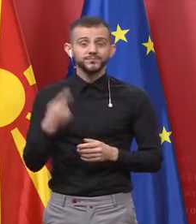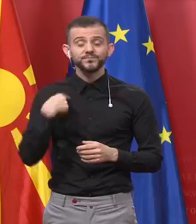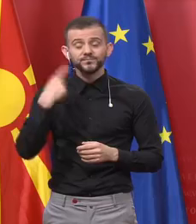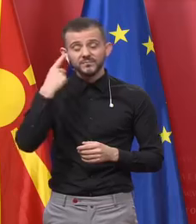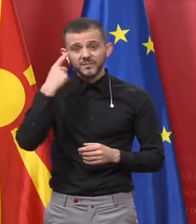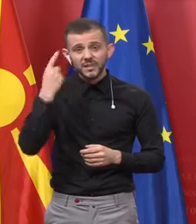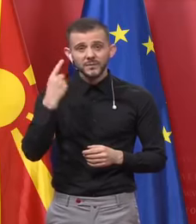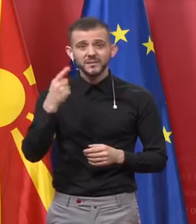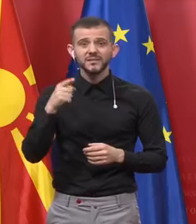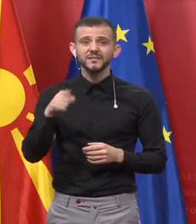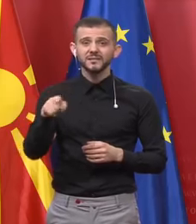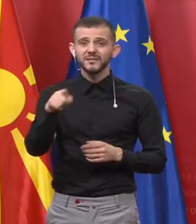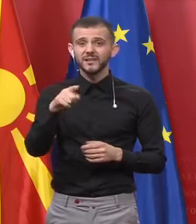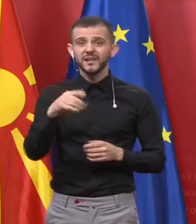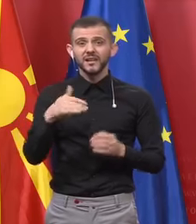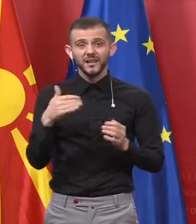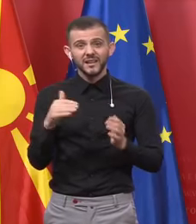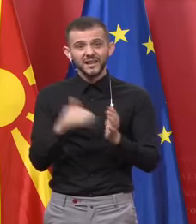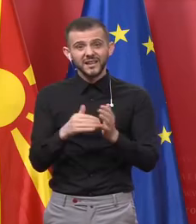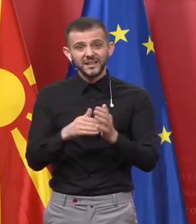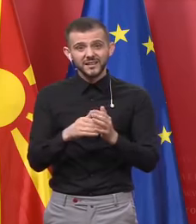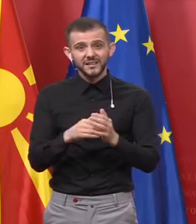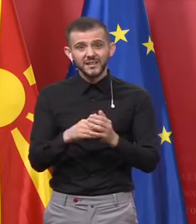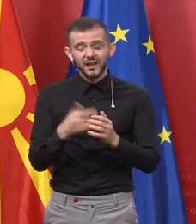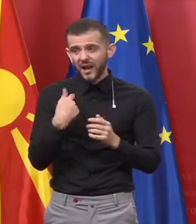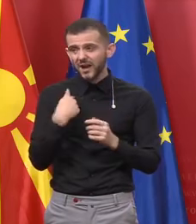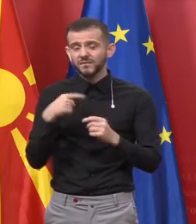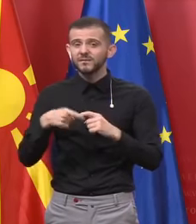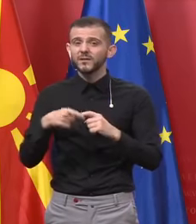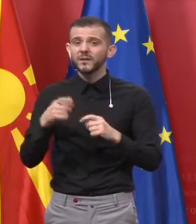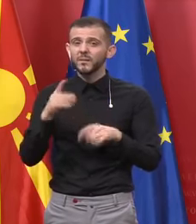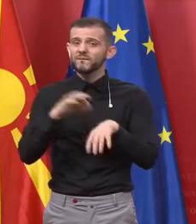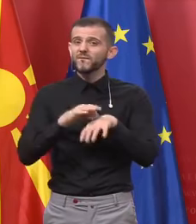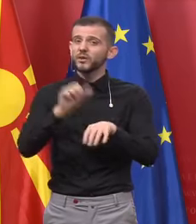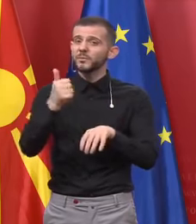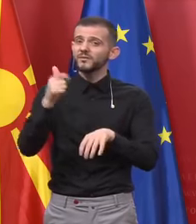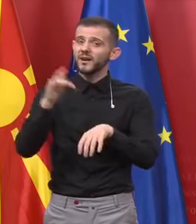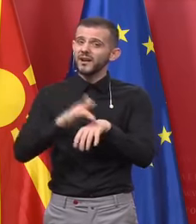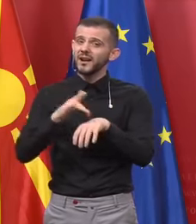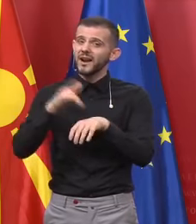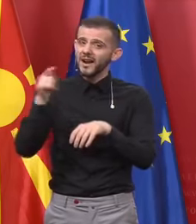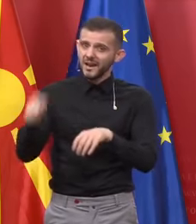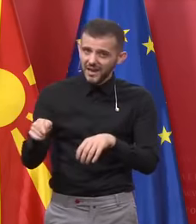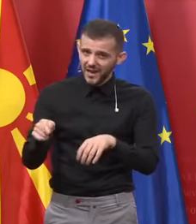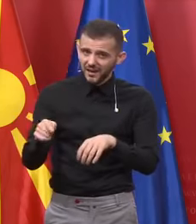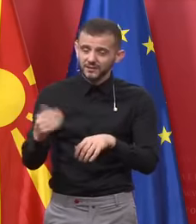сметам дека ќе се држиме до медицинските индикации, дали треба и кога треба мерките